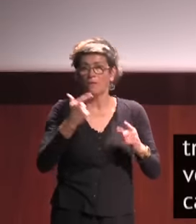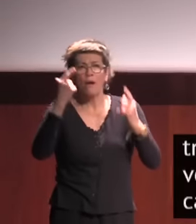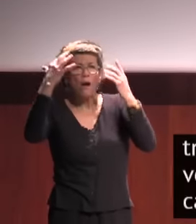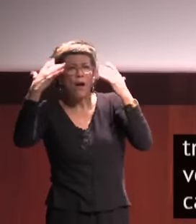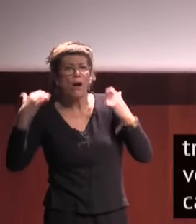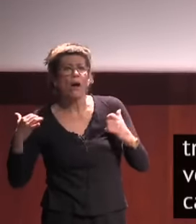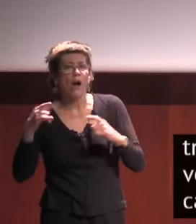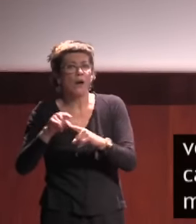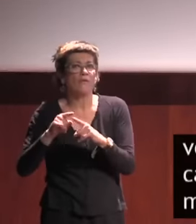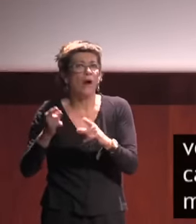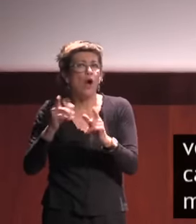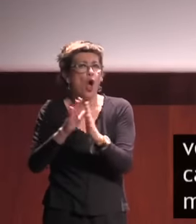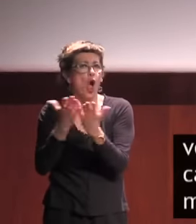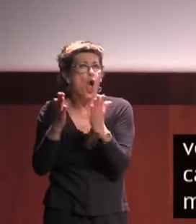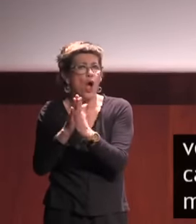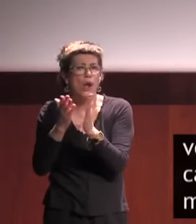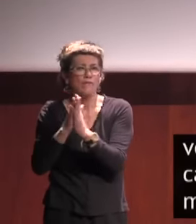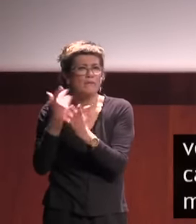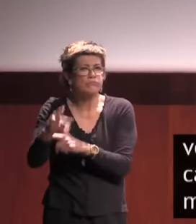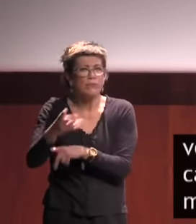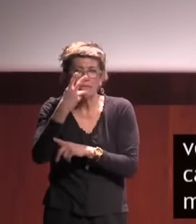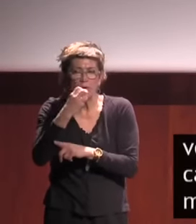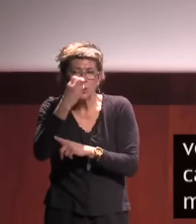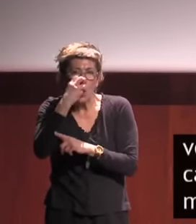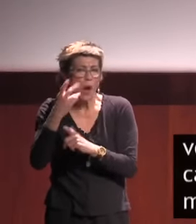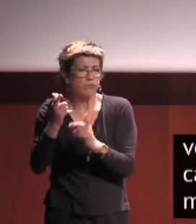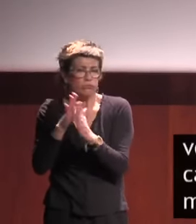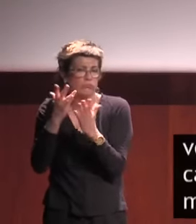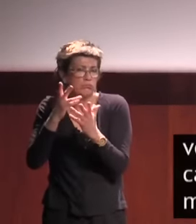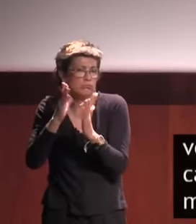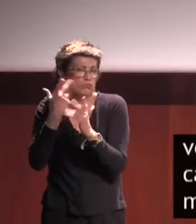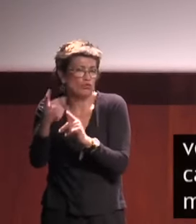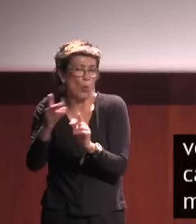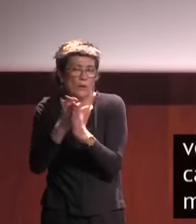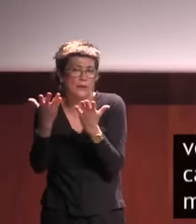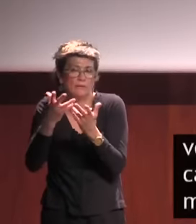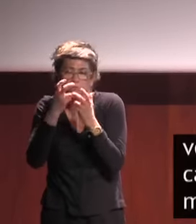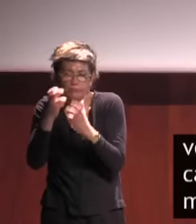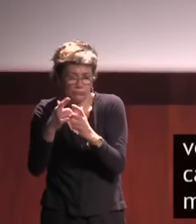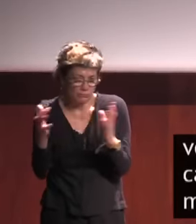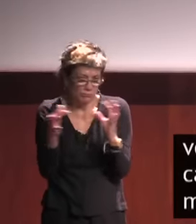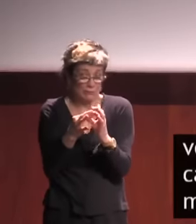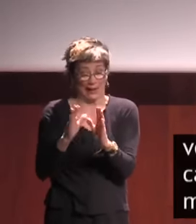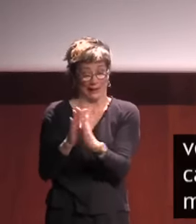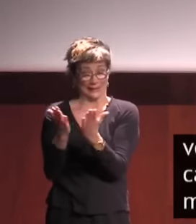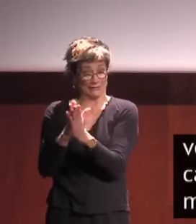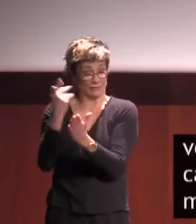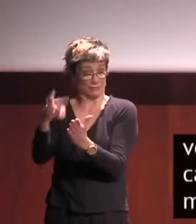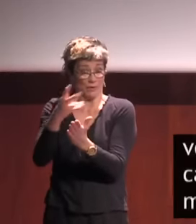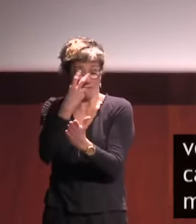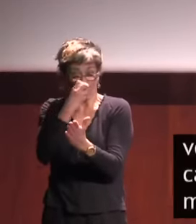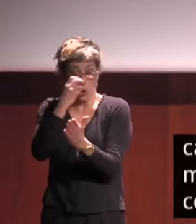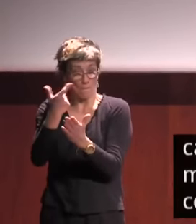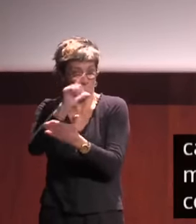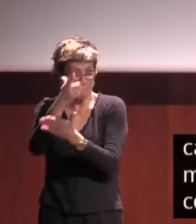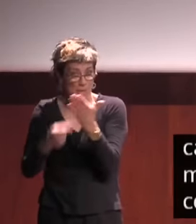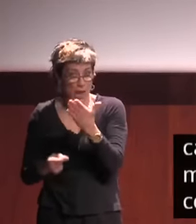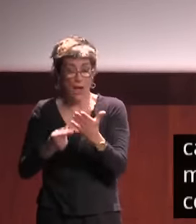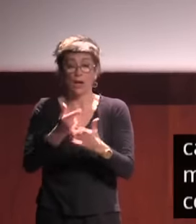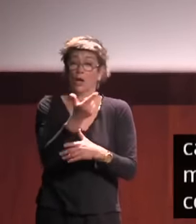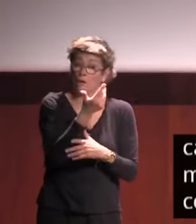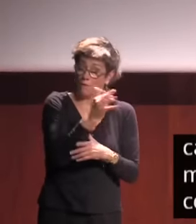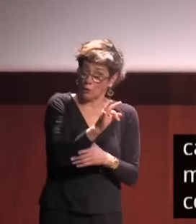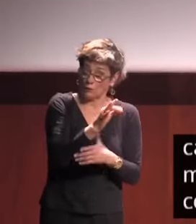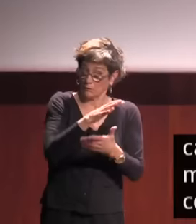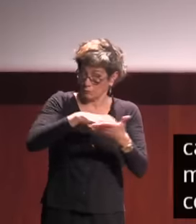l'œuvre fascinante de Victor Abou, Une clé sur le monde. Il s'agit d'un livre bilingue, français, langue des signes